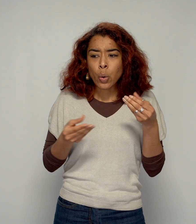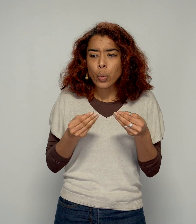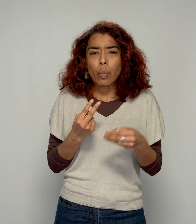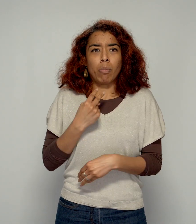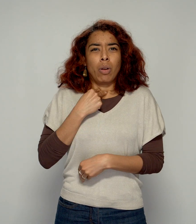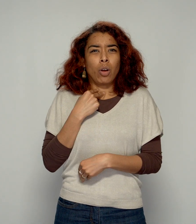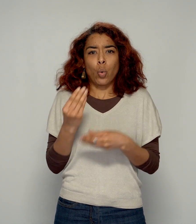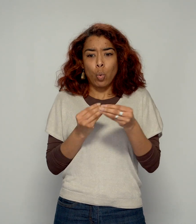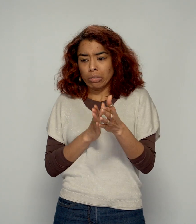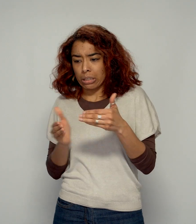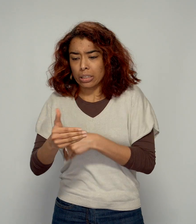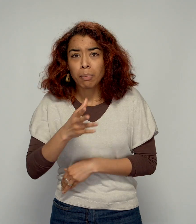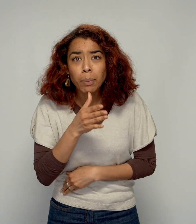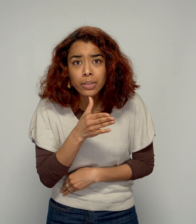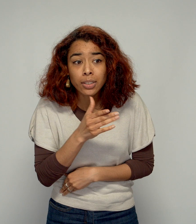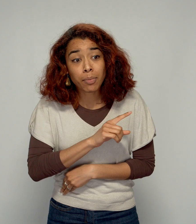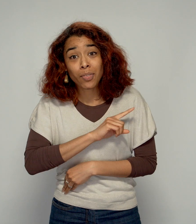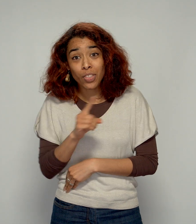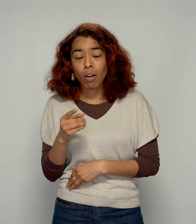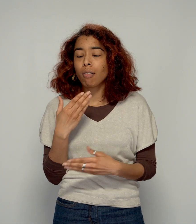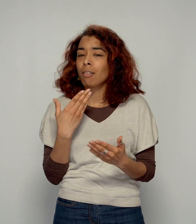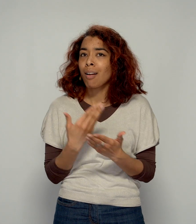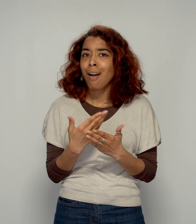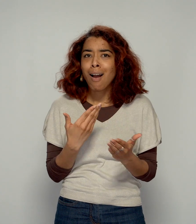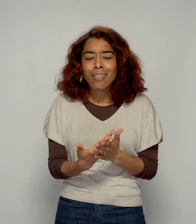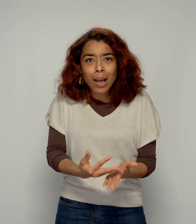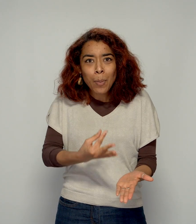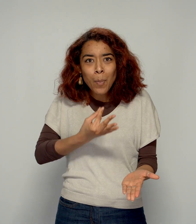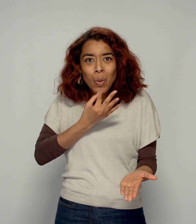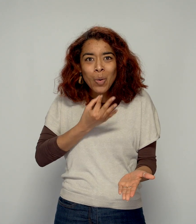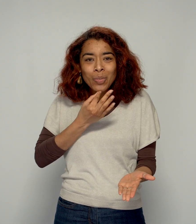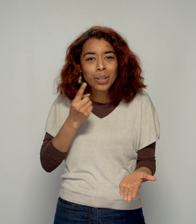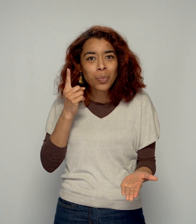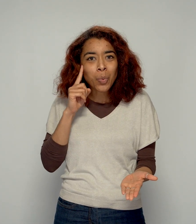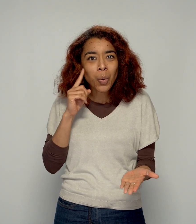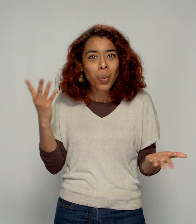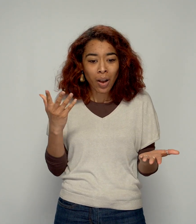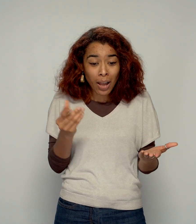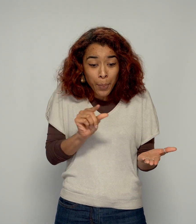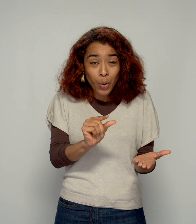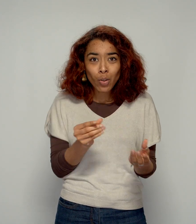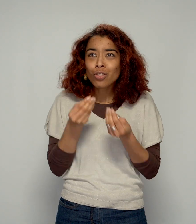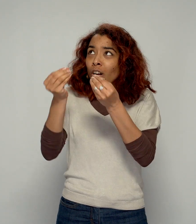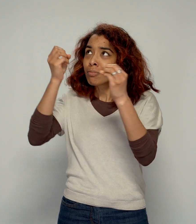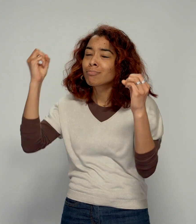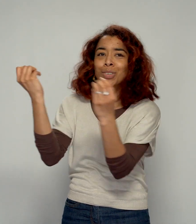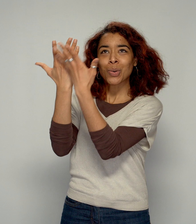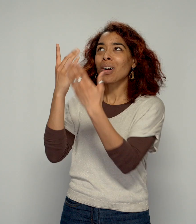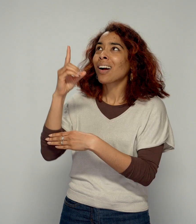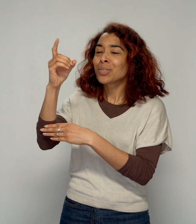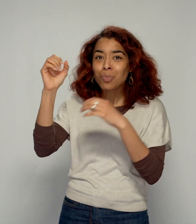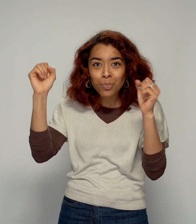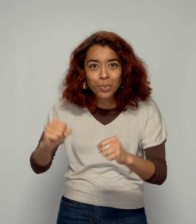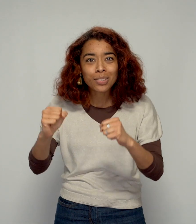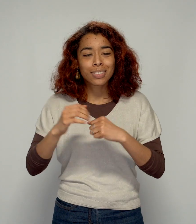qui nous bloquent ou nous paraissent insurmontables. Mais ce sont de super occasions de voir combien le peu peut glorifier Dieu.